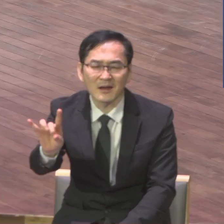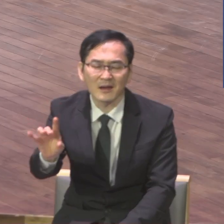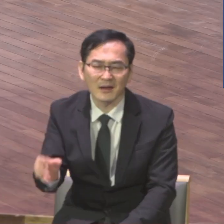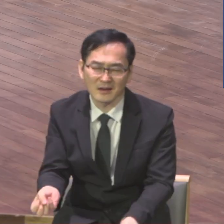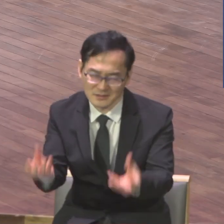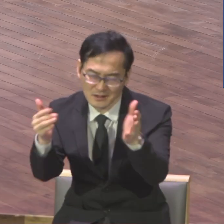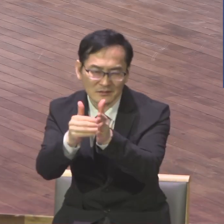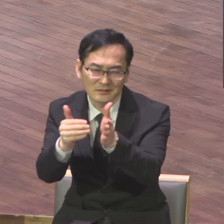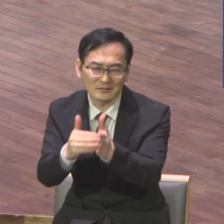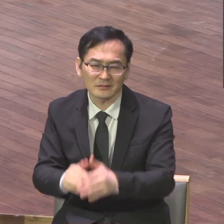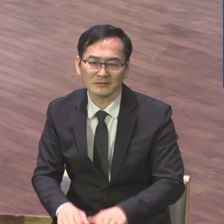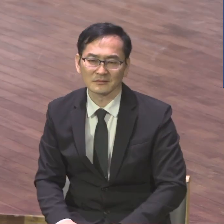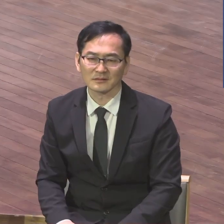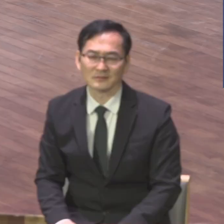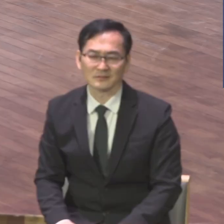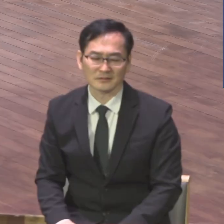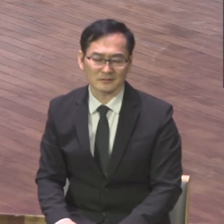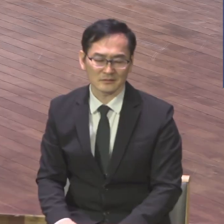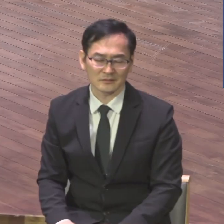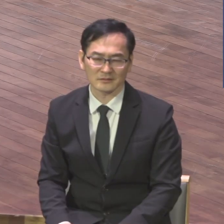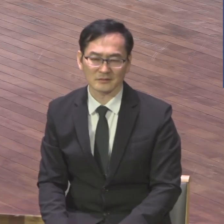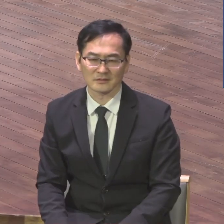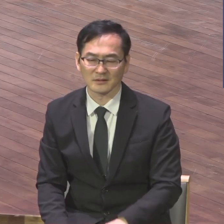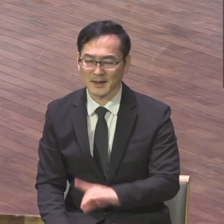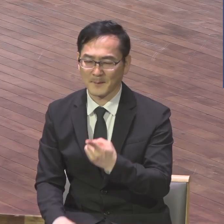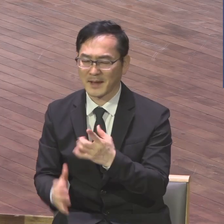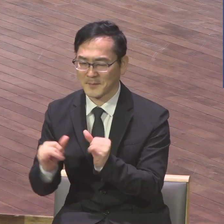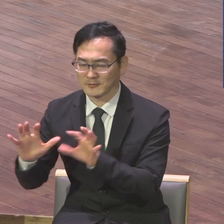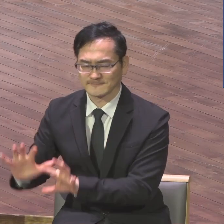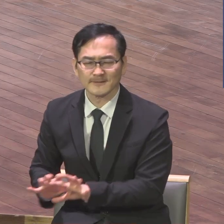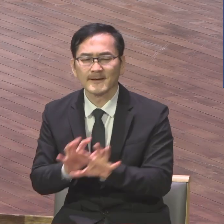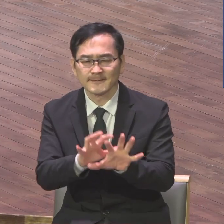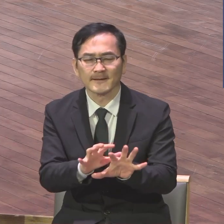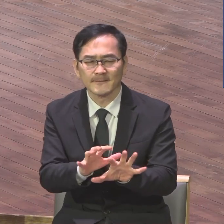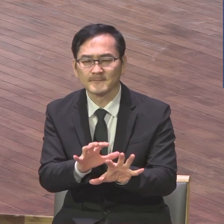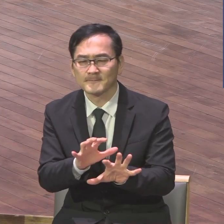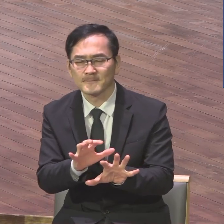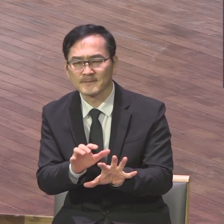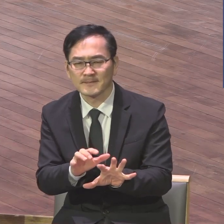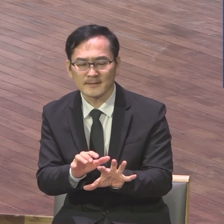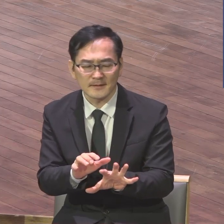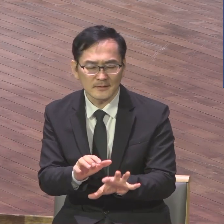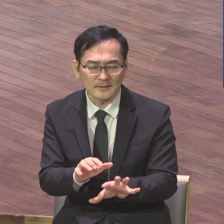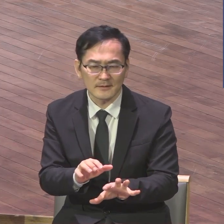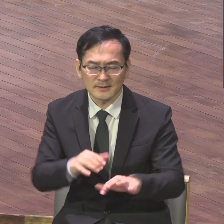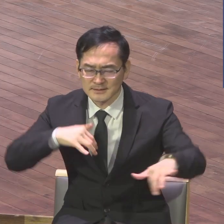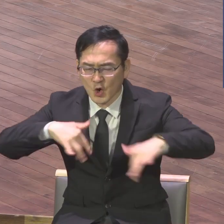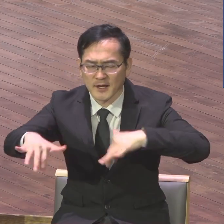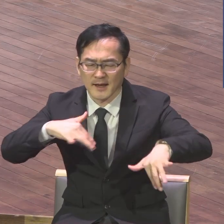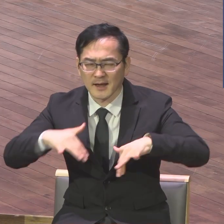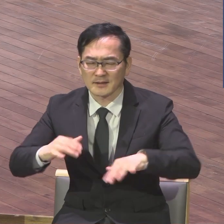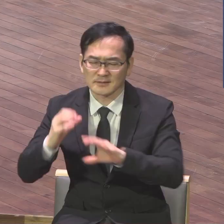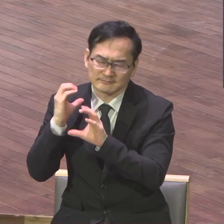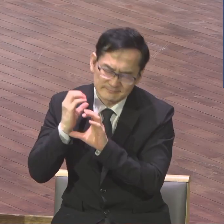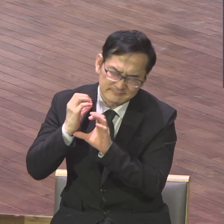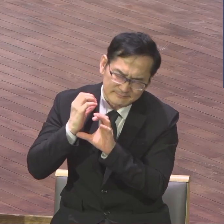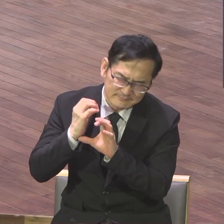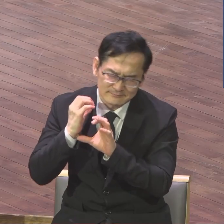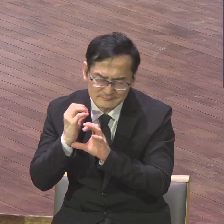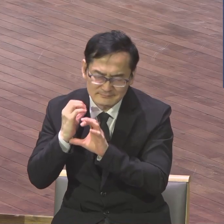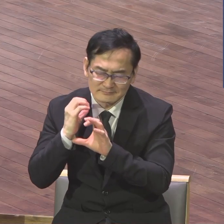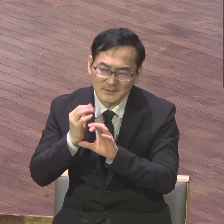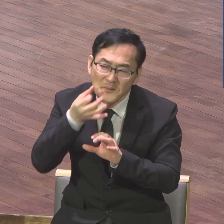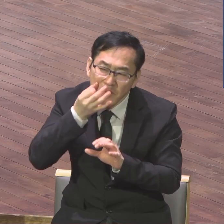하면서 자기들은 오늘 100명이 나가서 그 가장 중요한 시내에 나가서 부활의